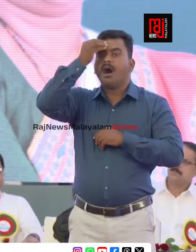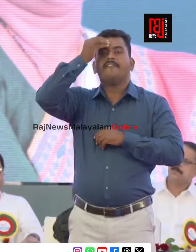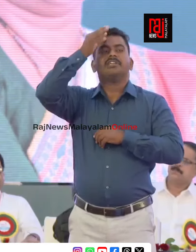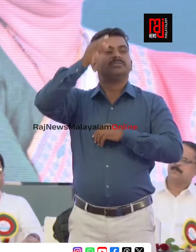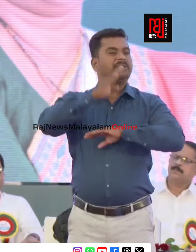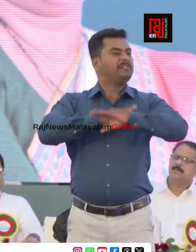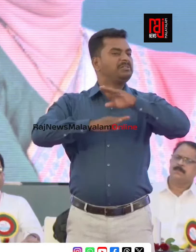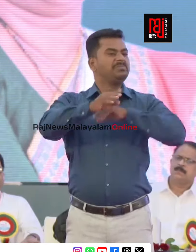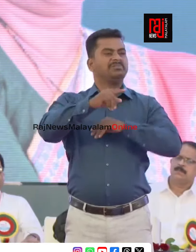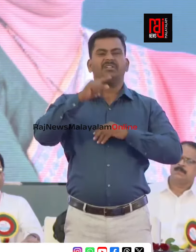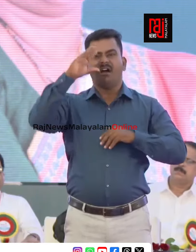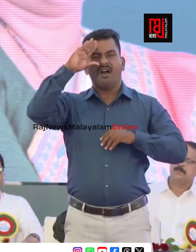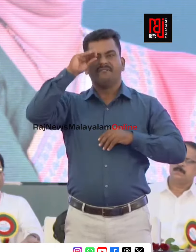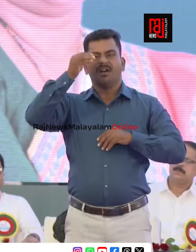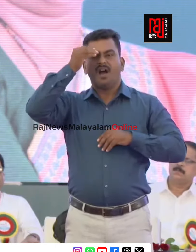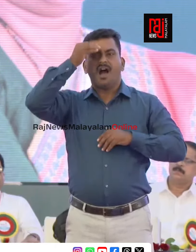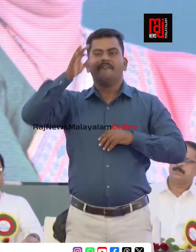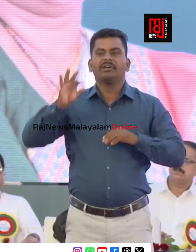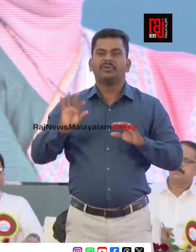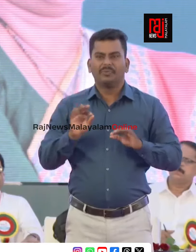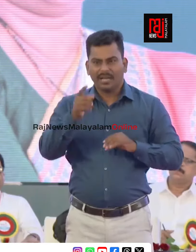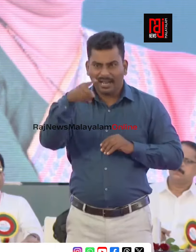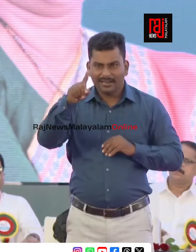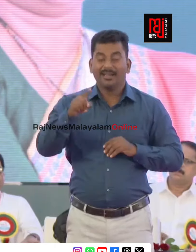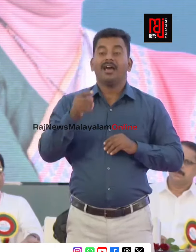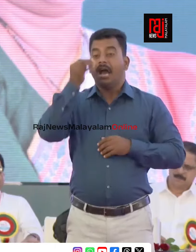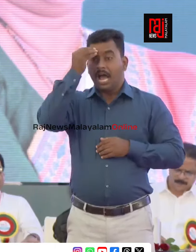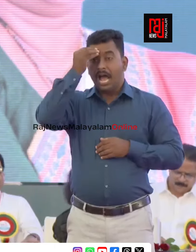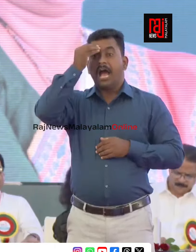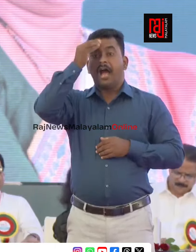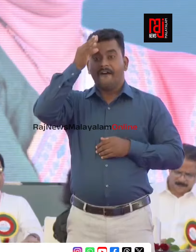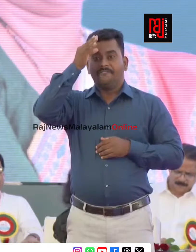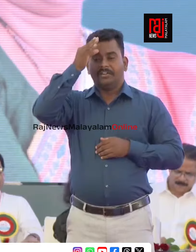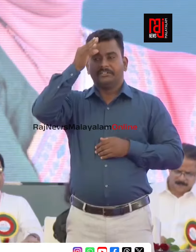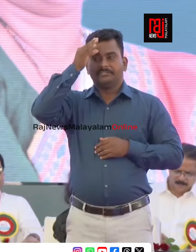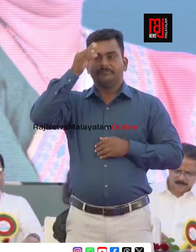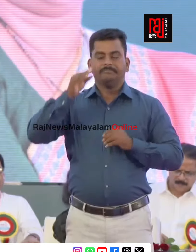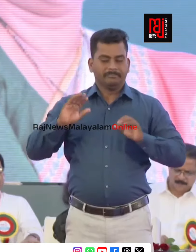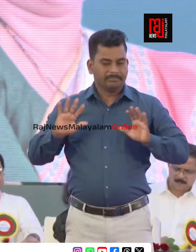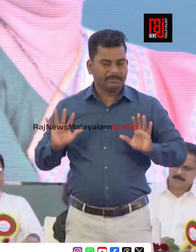അവബോധത്തിനുമായി കേരളത്തിലെ ആദ്യത്തെ ഓഡിയോ വിഷ്വൽ